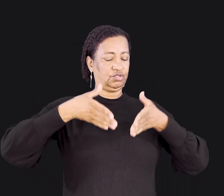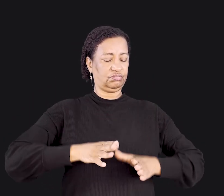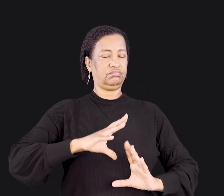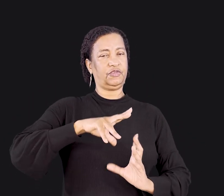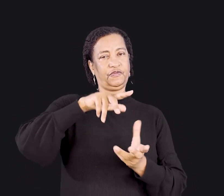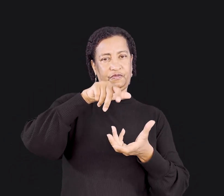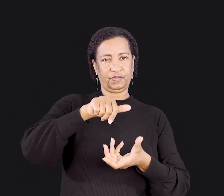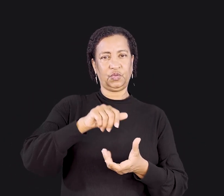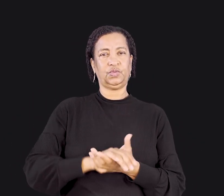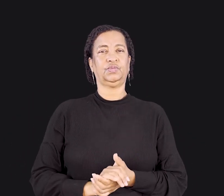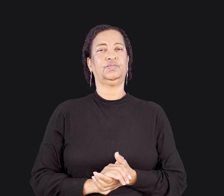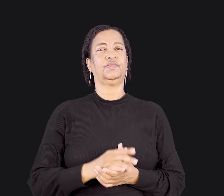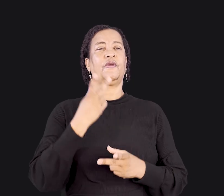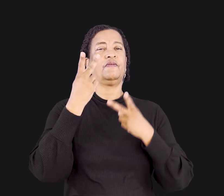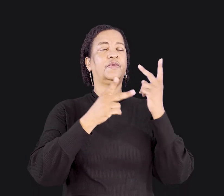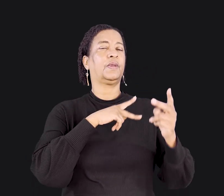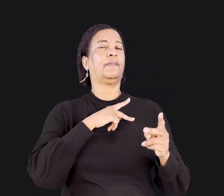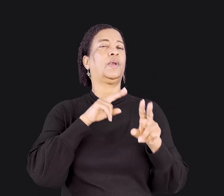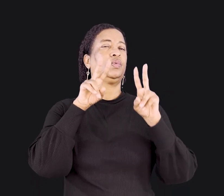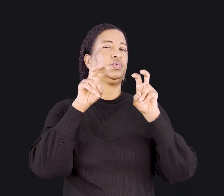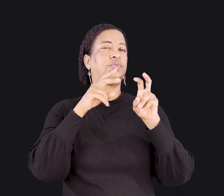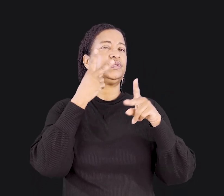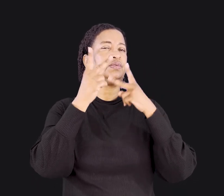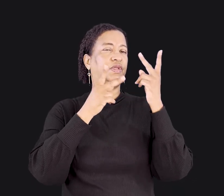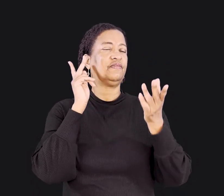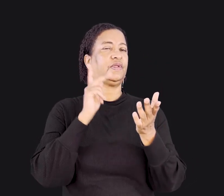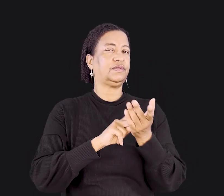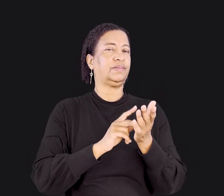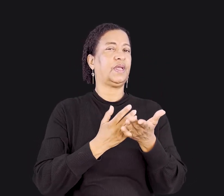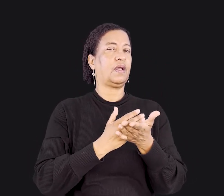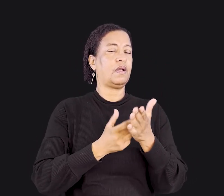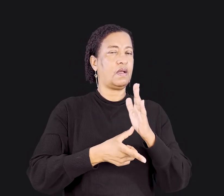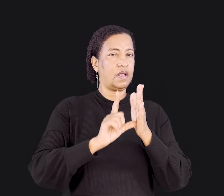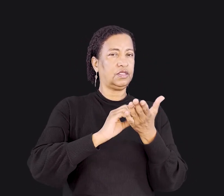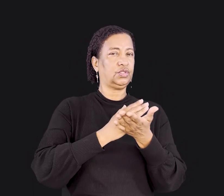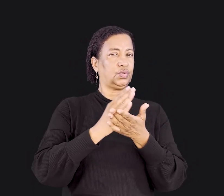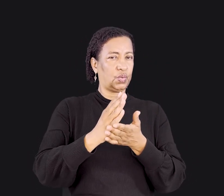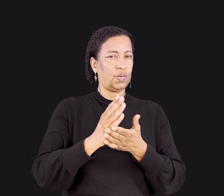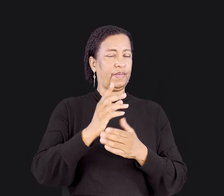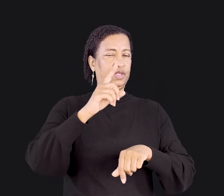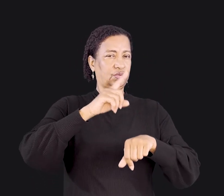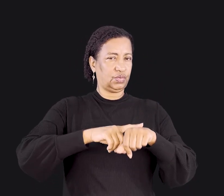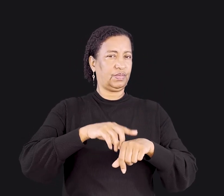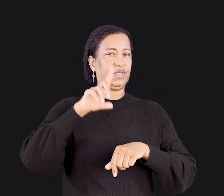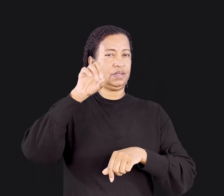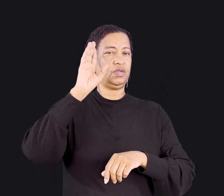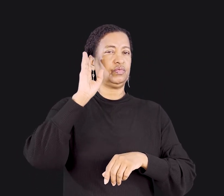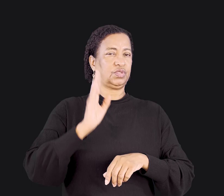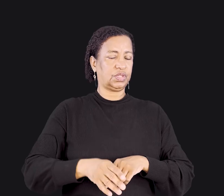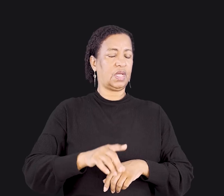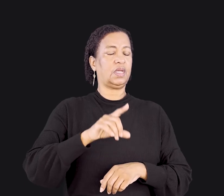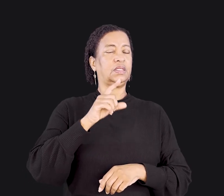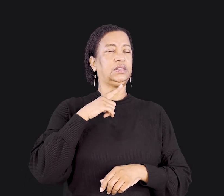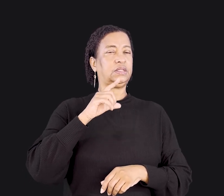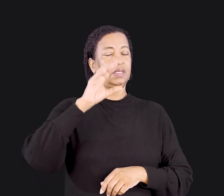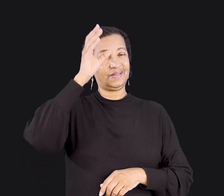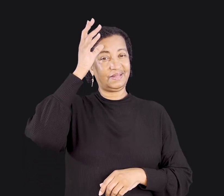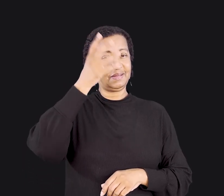sobre esse assunto. O que ele está realmente falando é que antes do início dos tempos, Deus já havia determinado que deveria haver uma igreja.